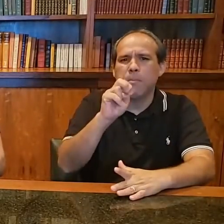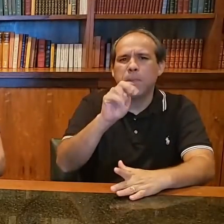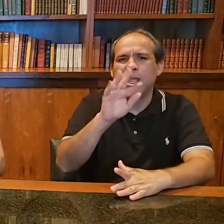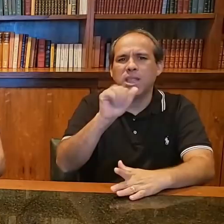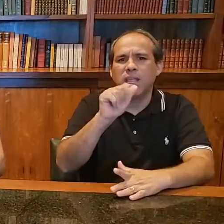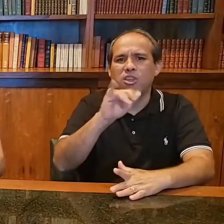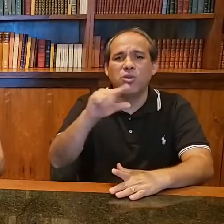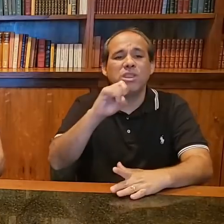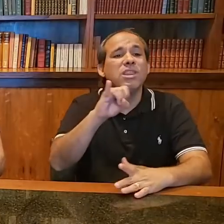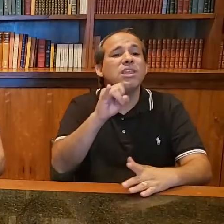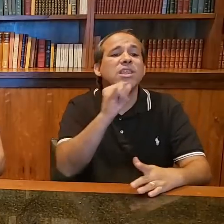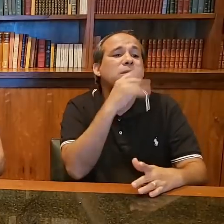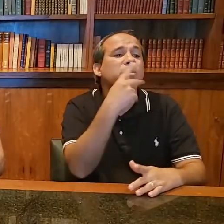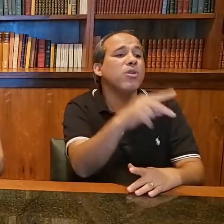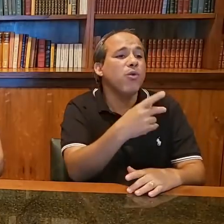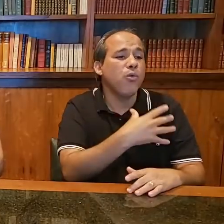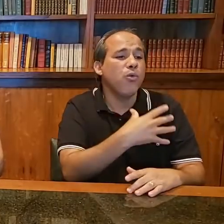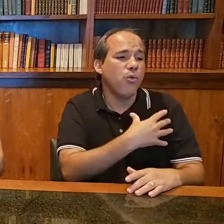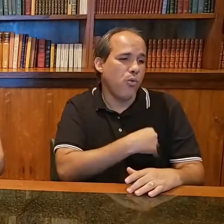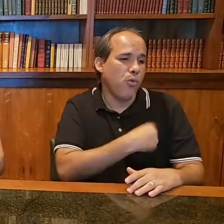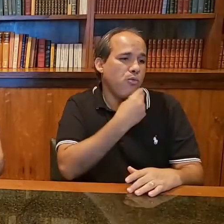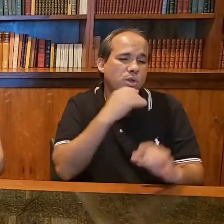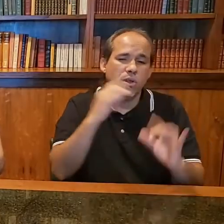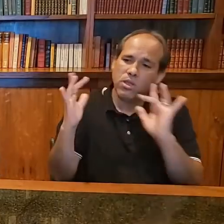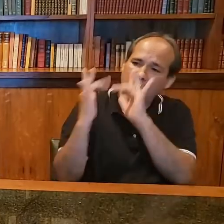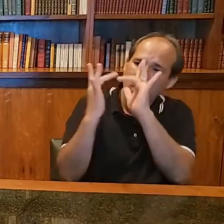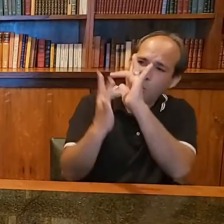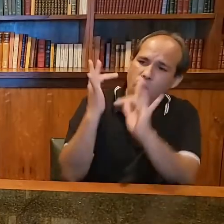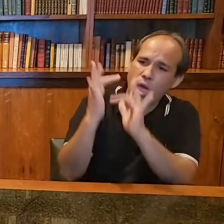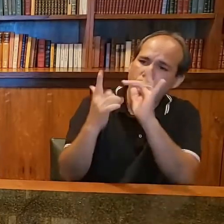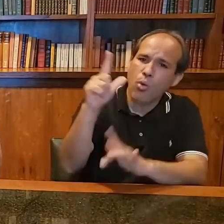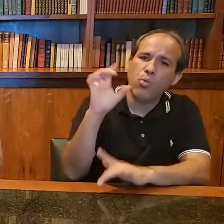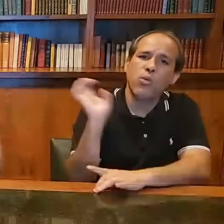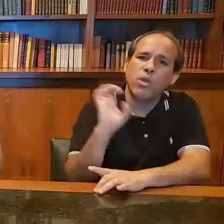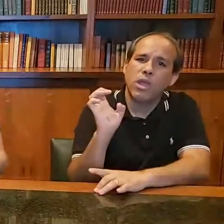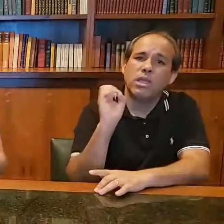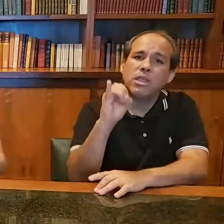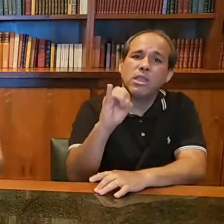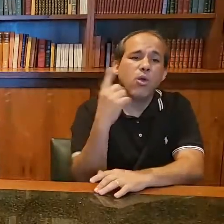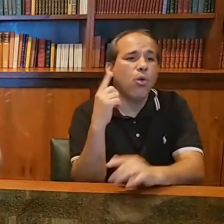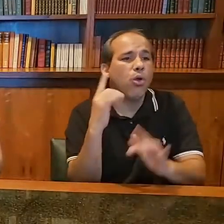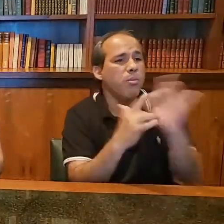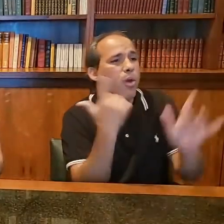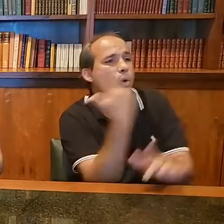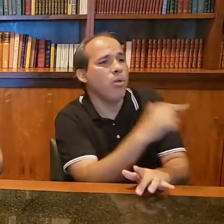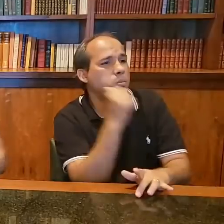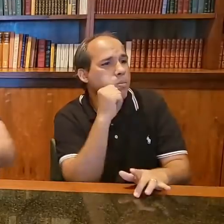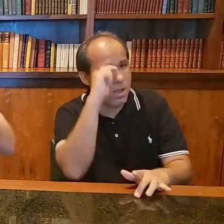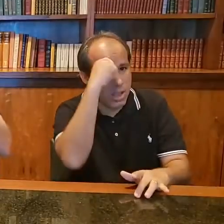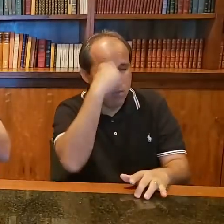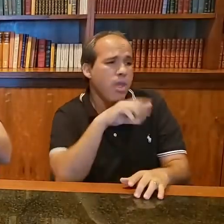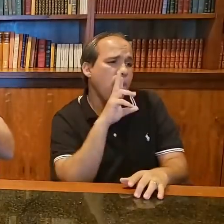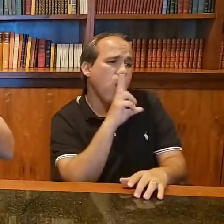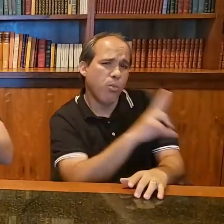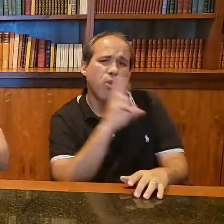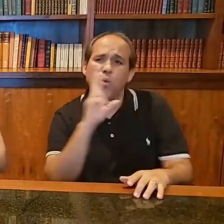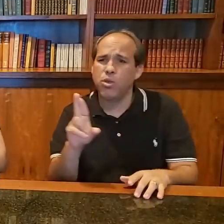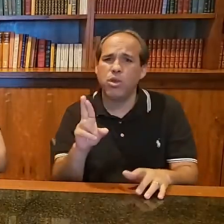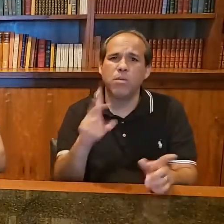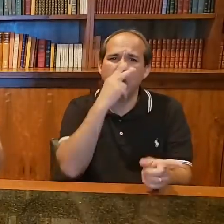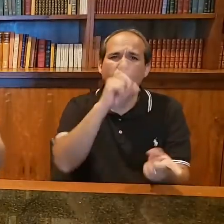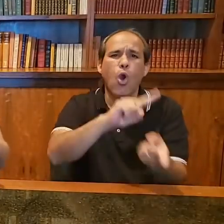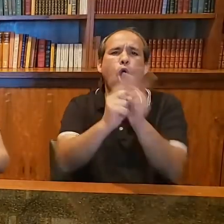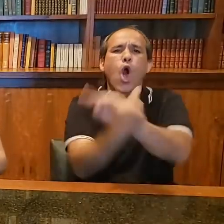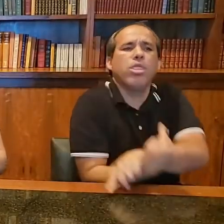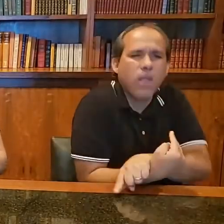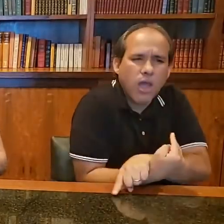filho namorasse um gay e depois perguntar namorasse uma negra? Eu respondi. E trocaram as perguntas